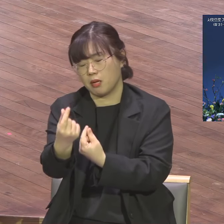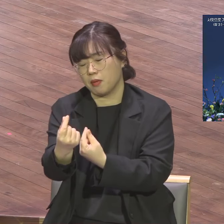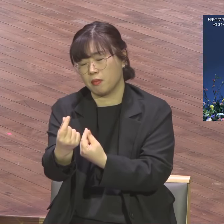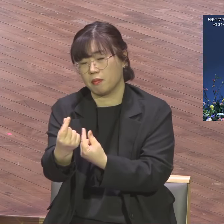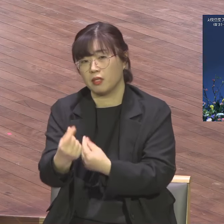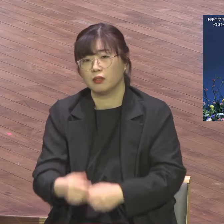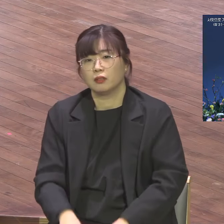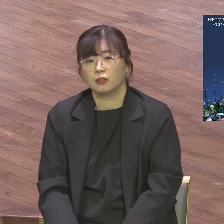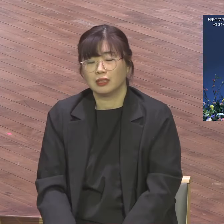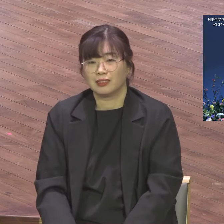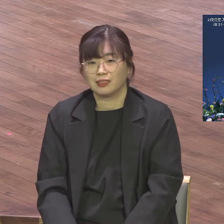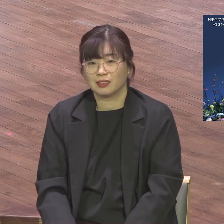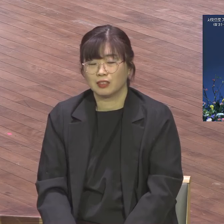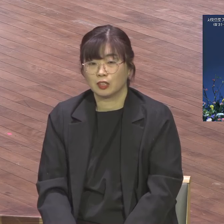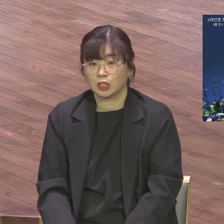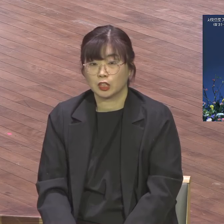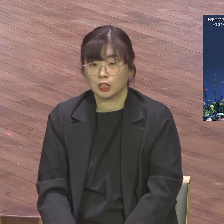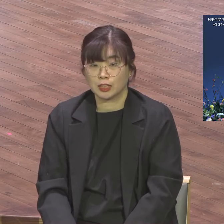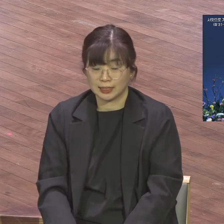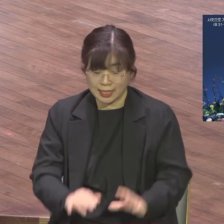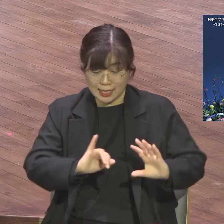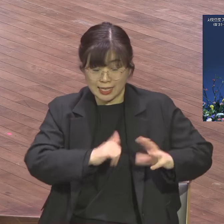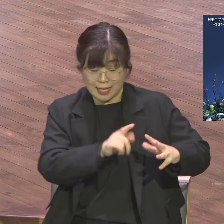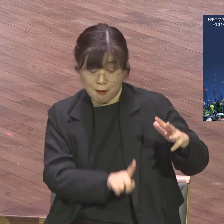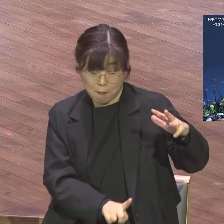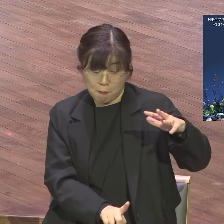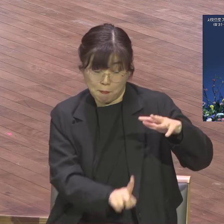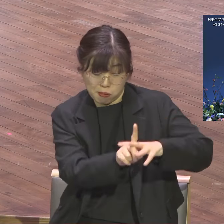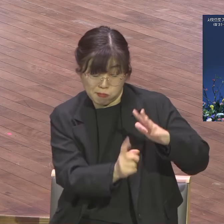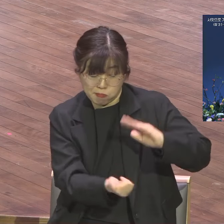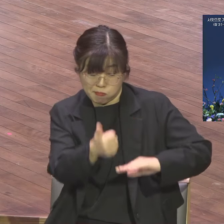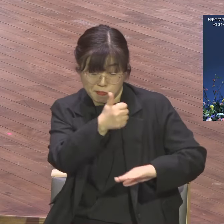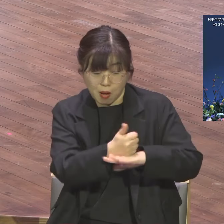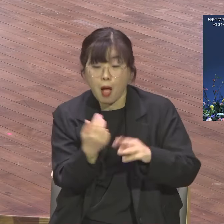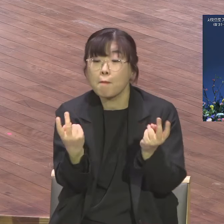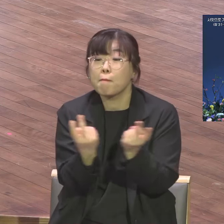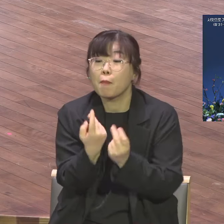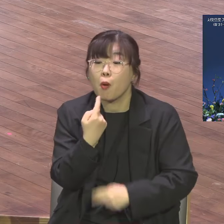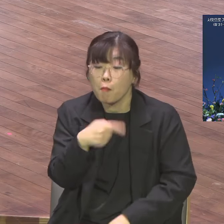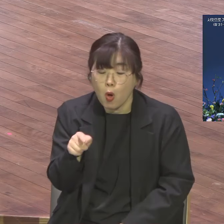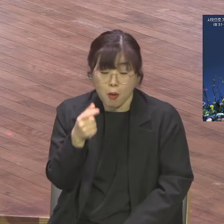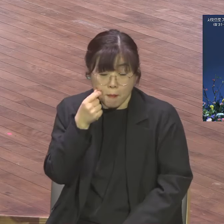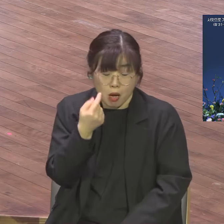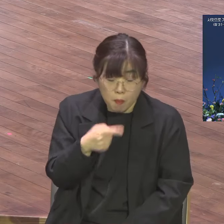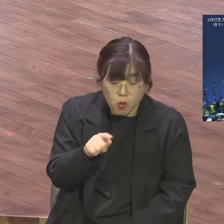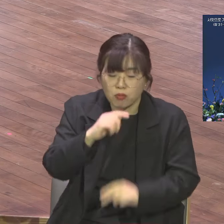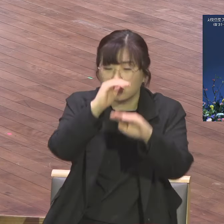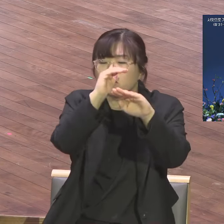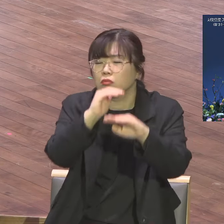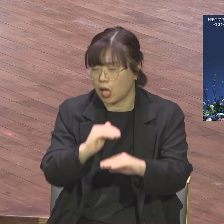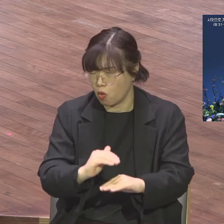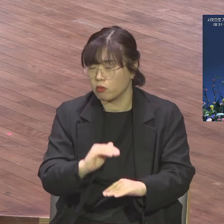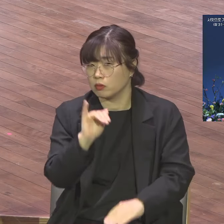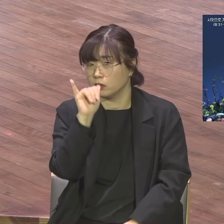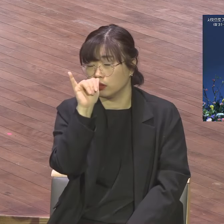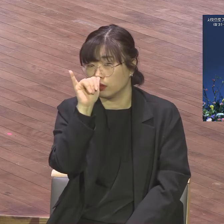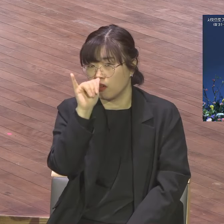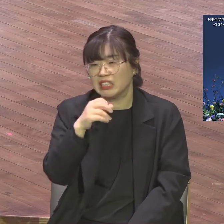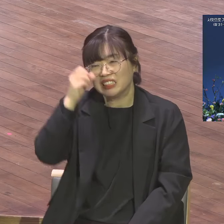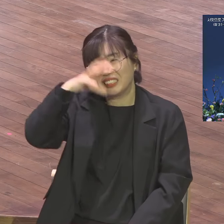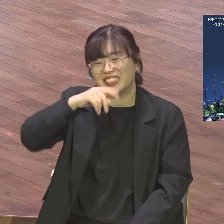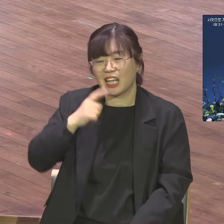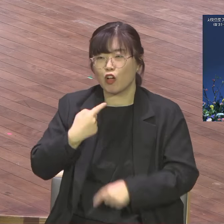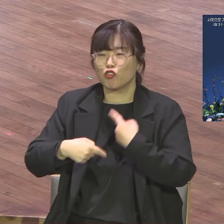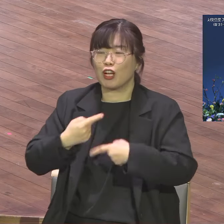수 있는지 그걸 제시해주고 있는 거요. 어떻게 하면 서밋 되느냐? 서밋 단어 안다고 섬이 기도한다고 되는 게